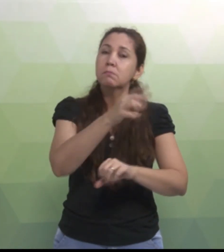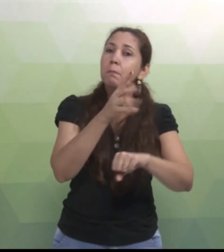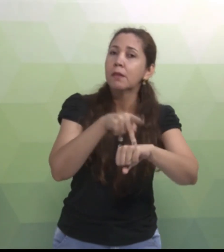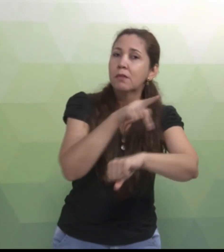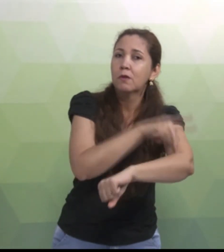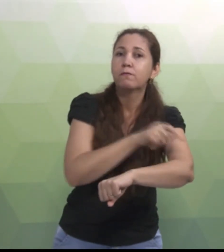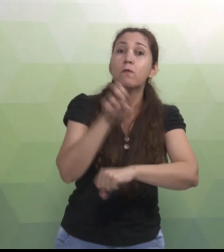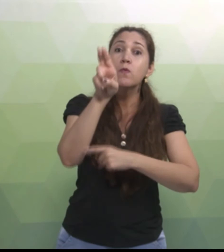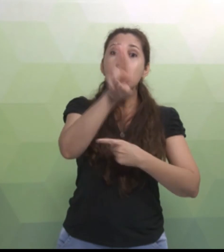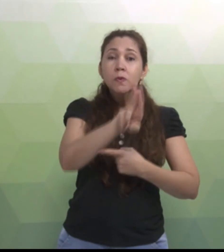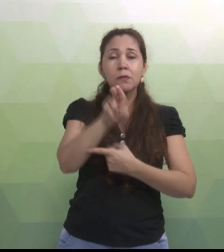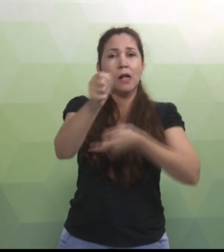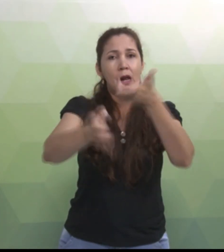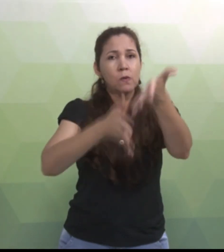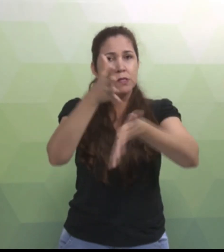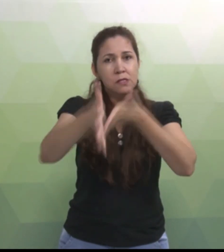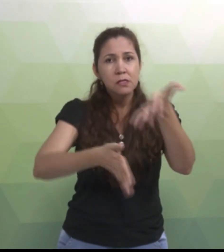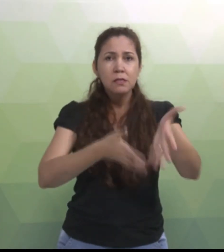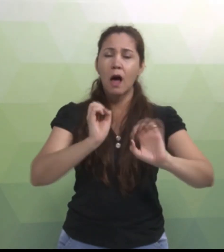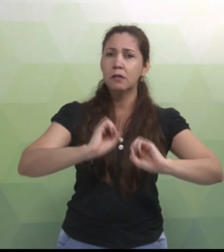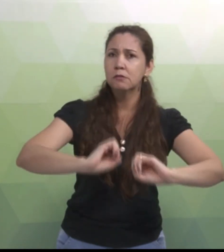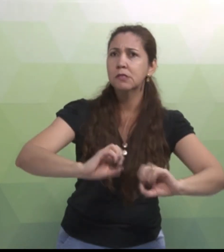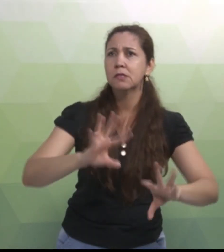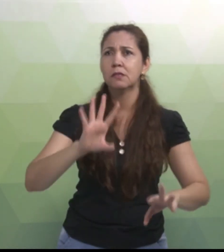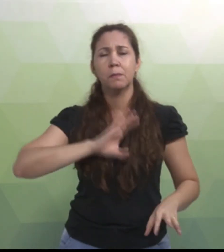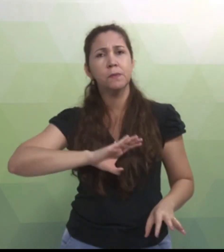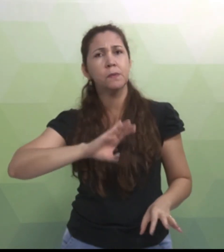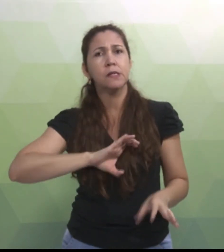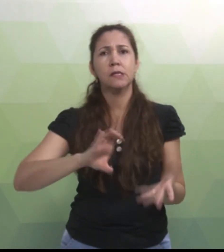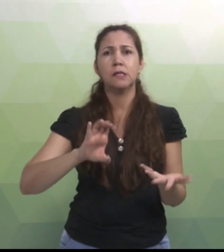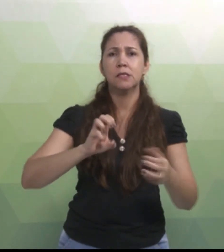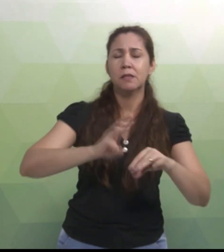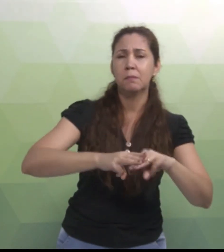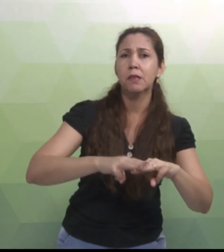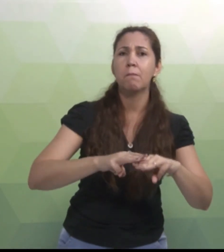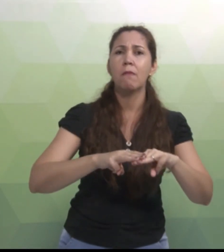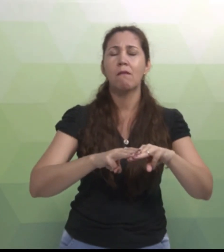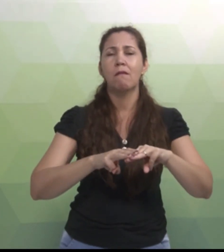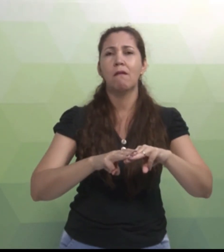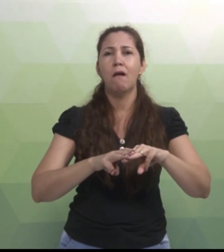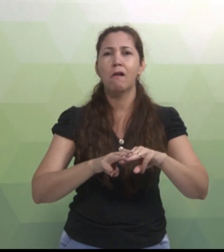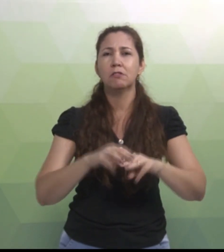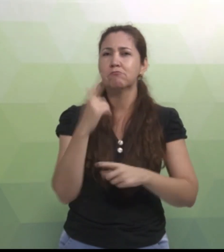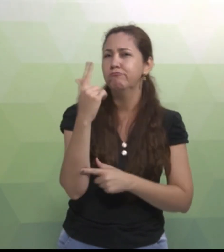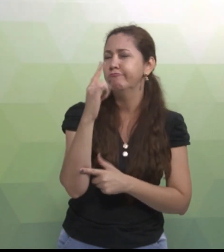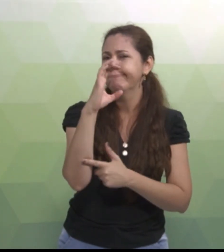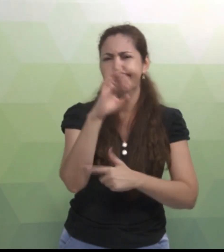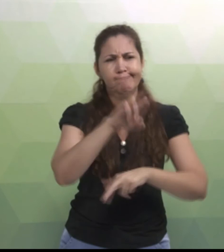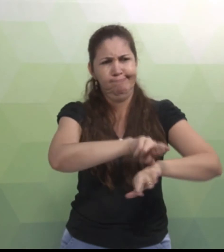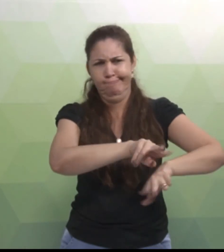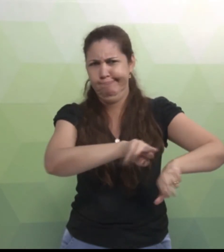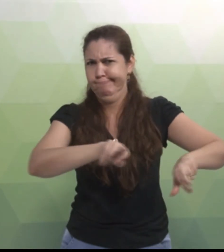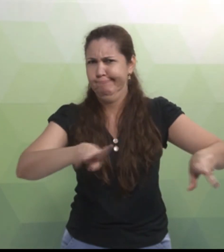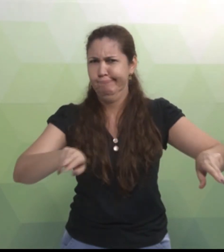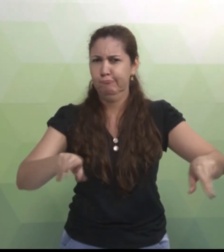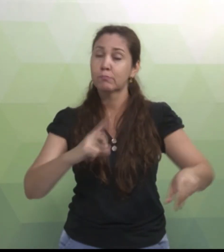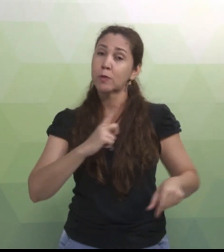disciplinas e vai usar a língua de sinais, mas vai ensinar português, matemática, geografia,